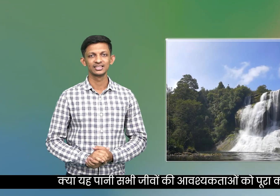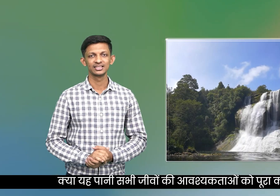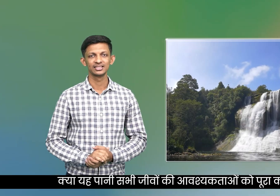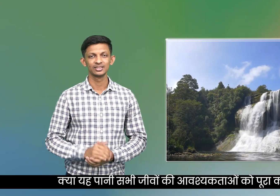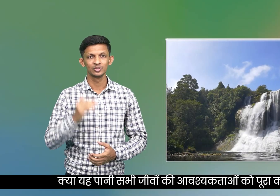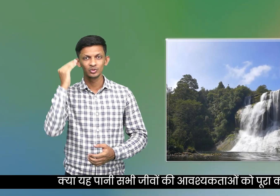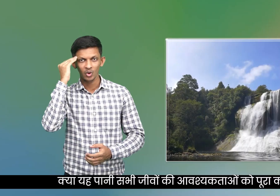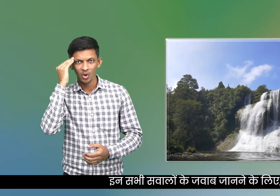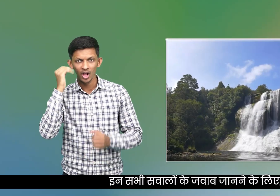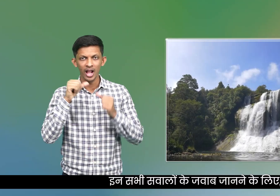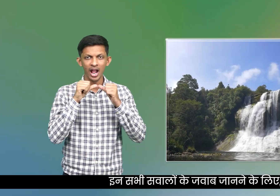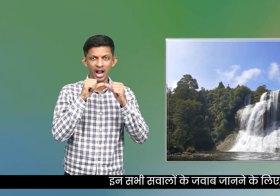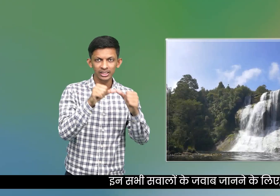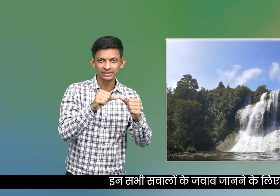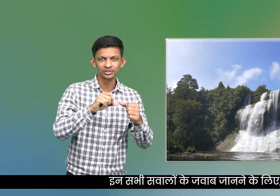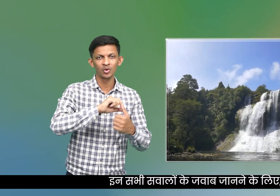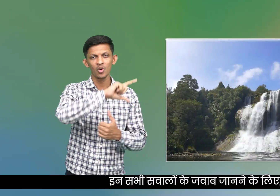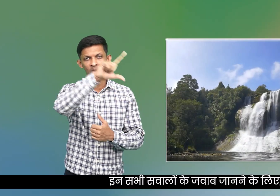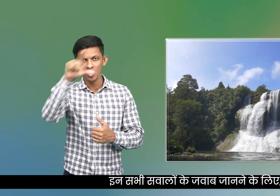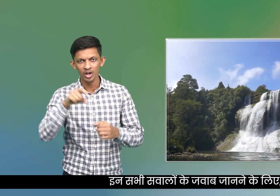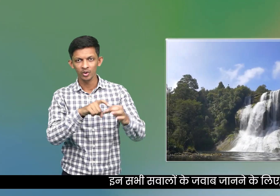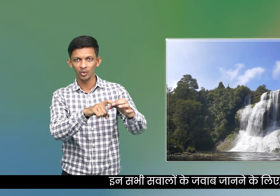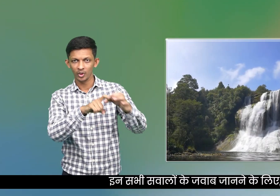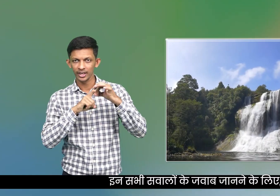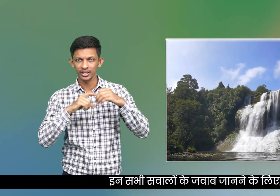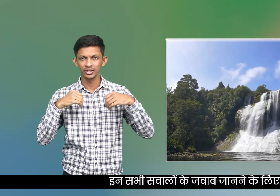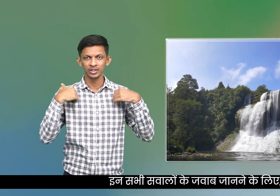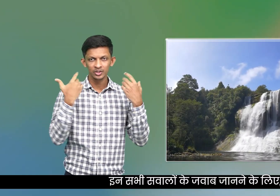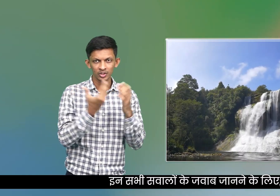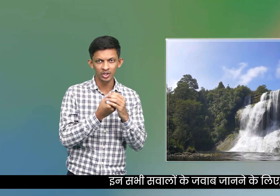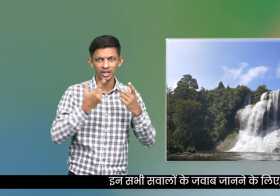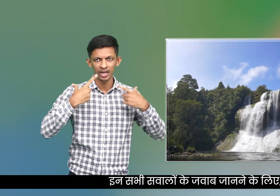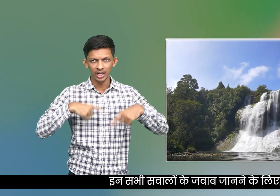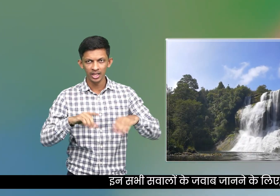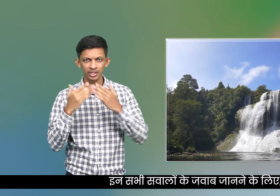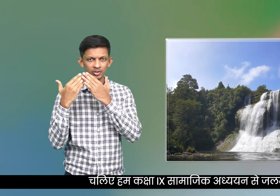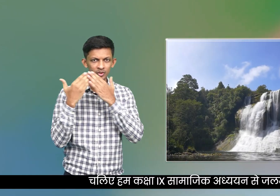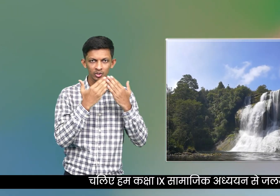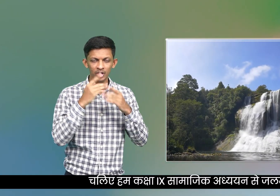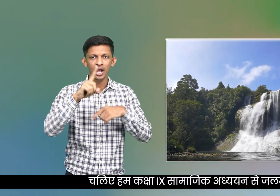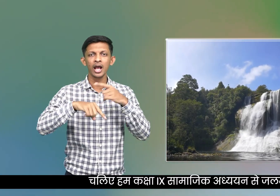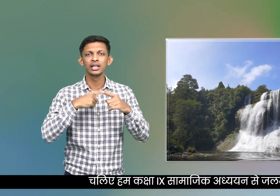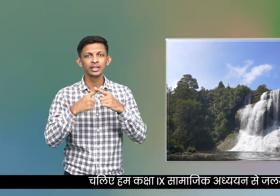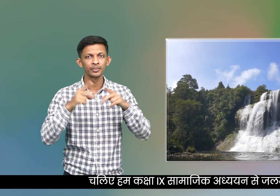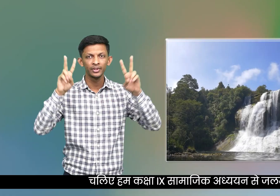है? इन सभी सवालों के जवाब जानने के लिए चलिए हम कक्षा